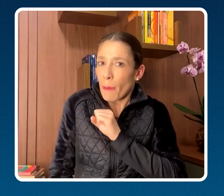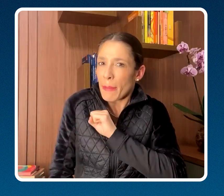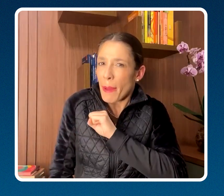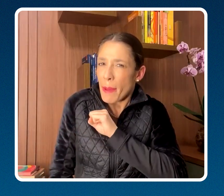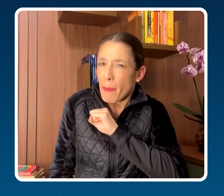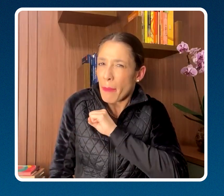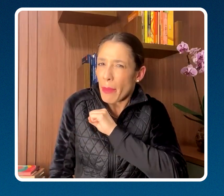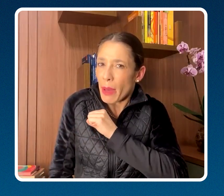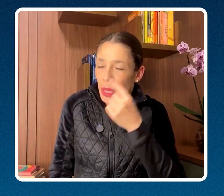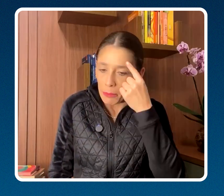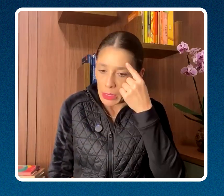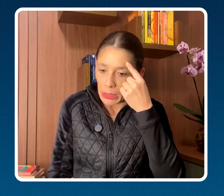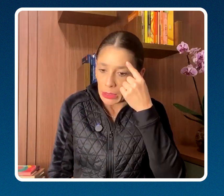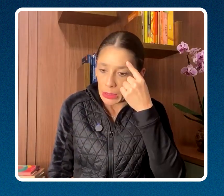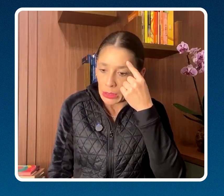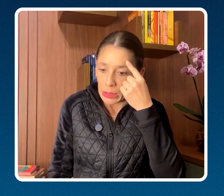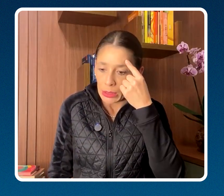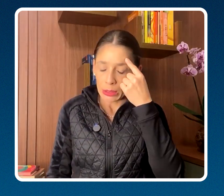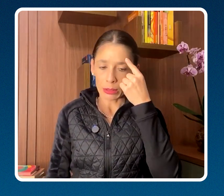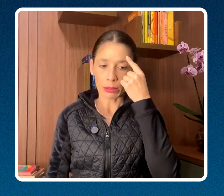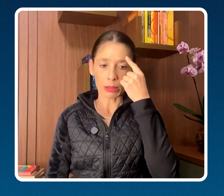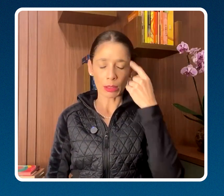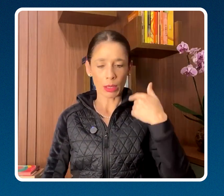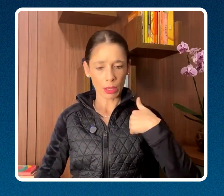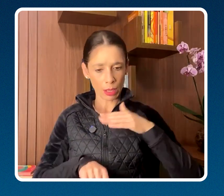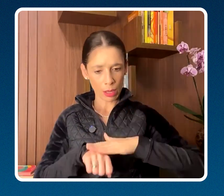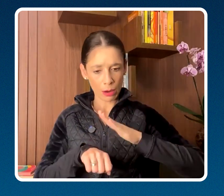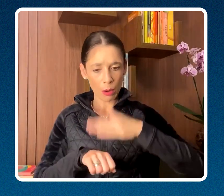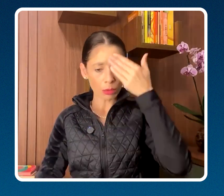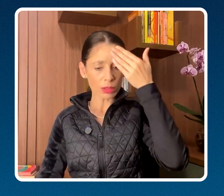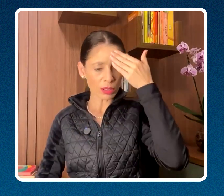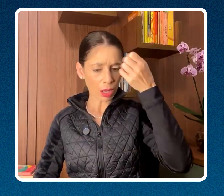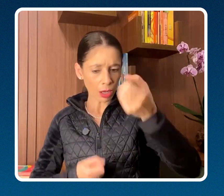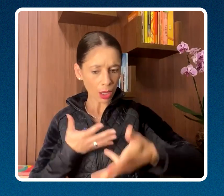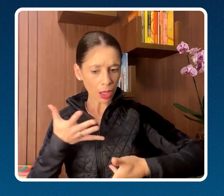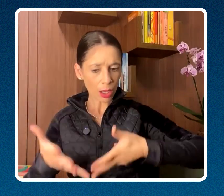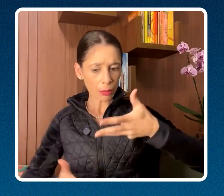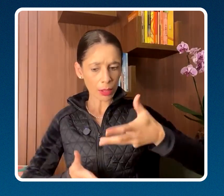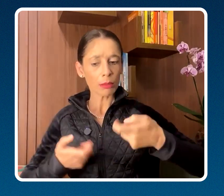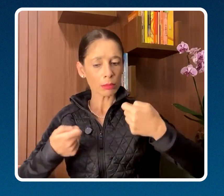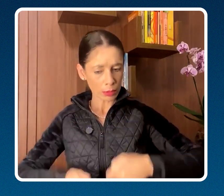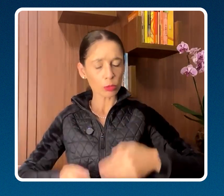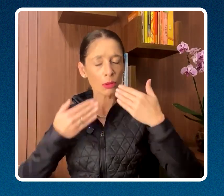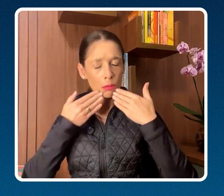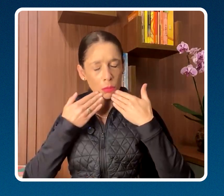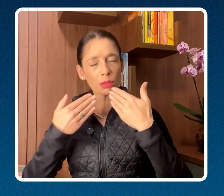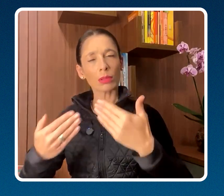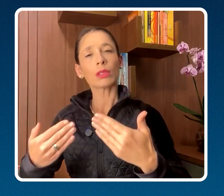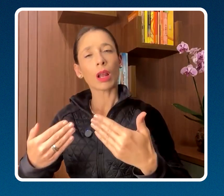eu pensei, Raquel, você não vai fazer nada. Você sabe Libras. Mostra agora quem você é. E